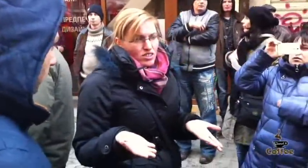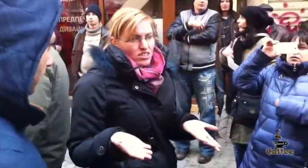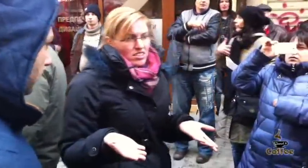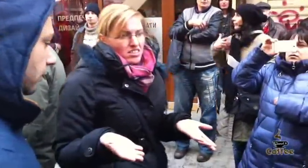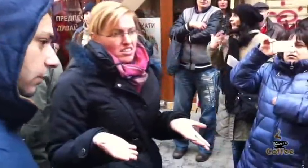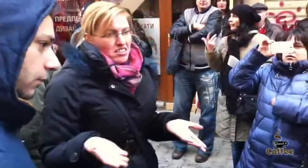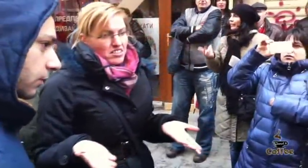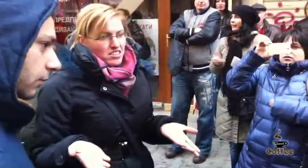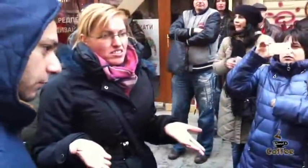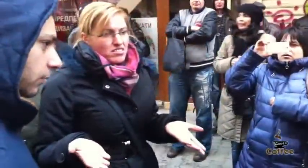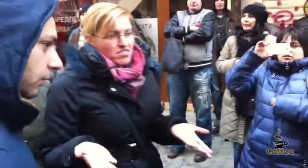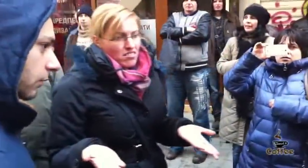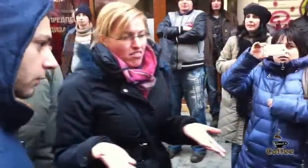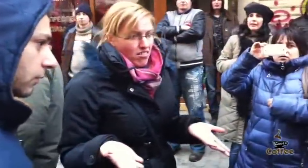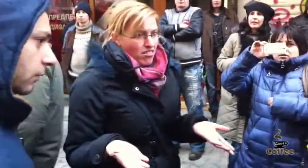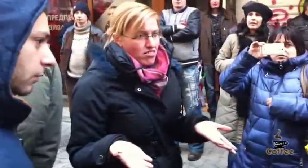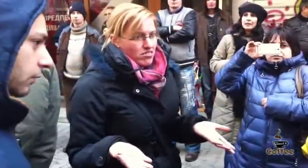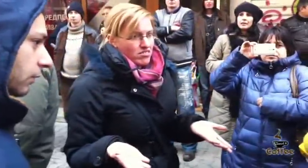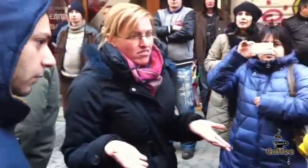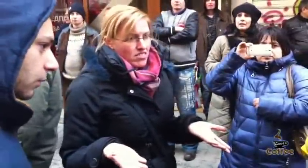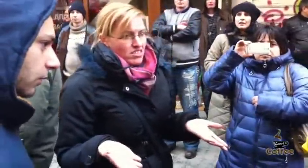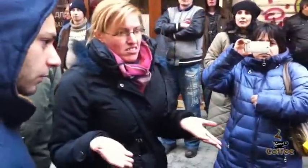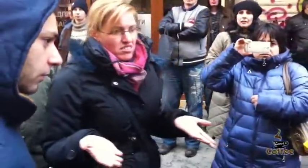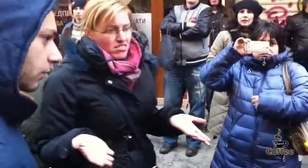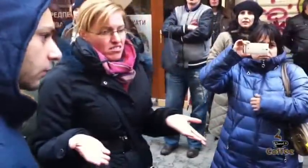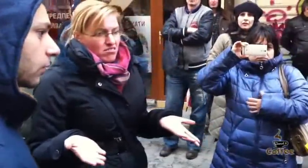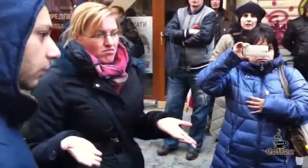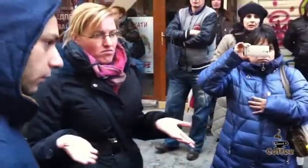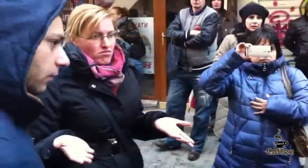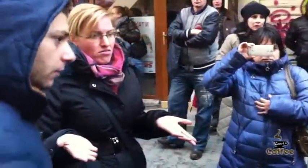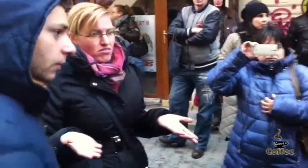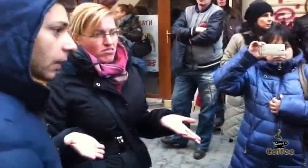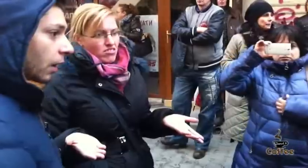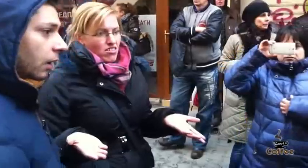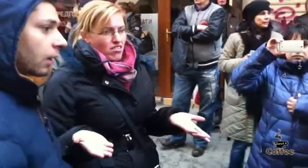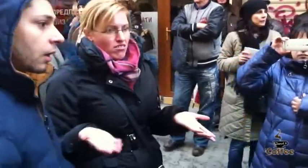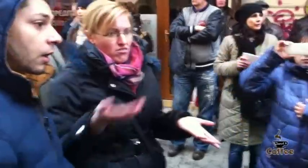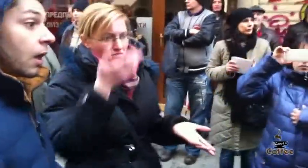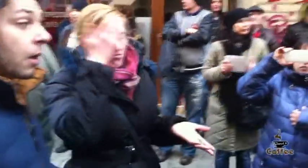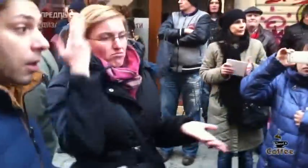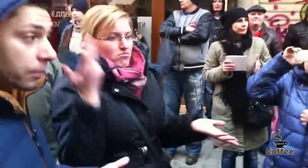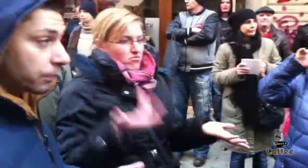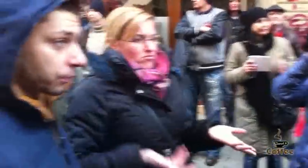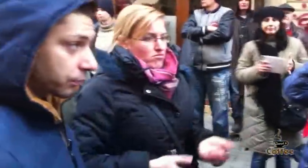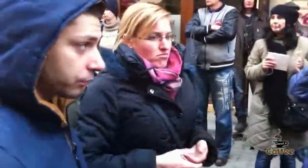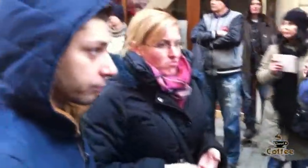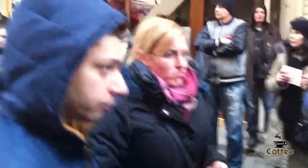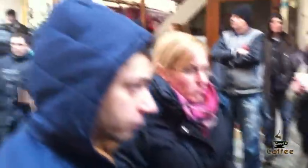някой да изменява съмнение, което е хвърлостя, веднага би вече не съм член. Какво се случва